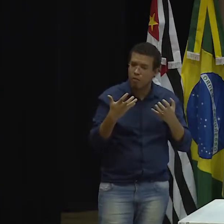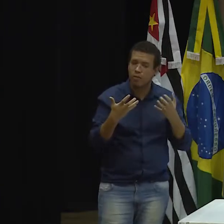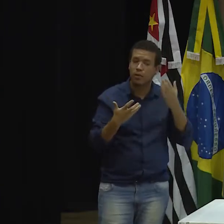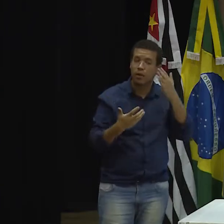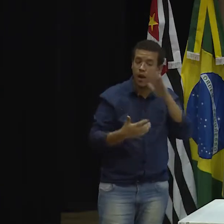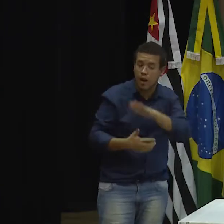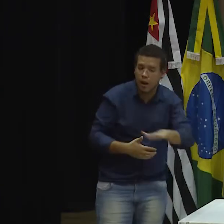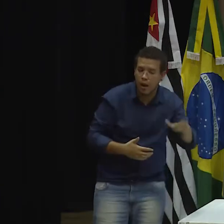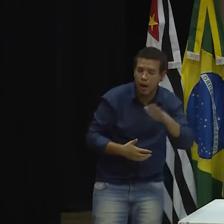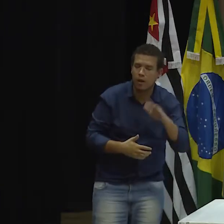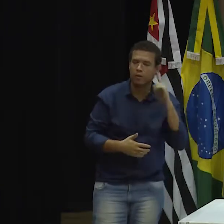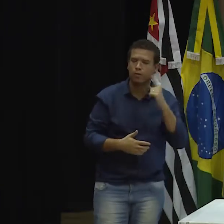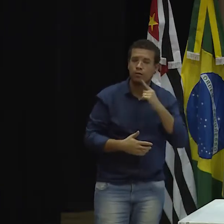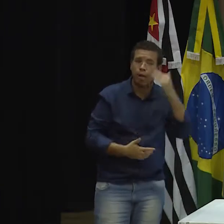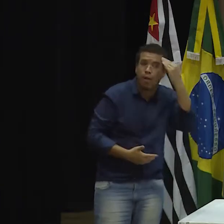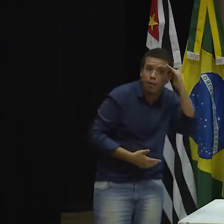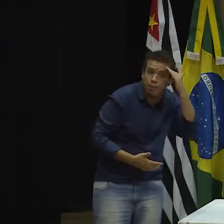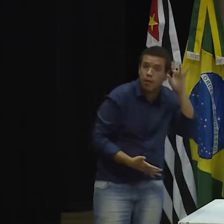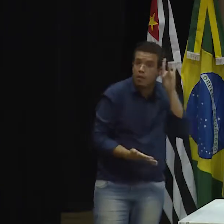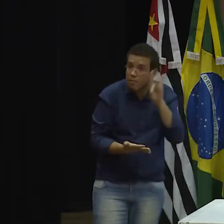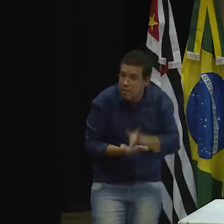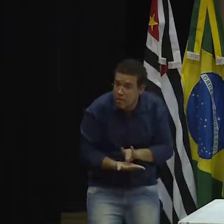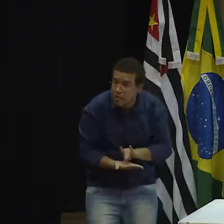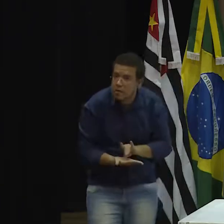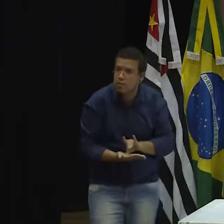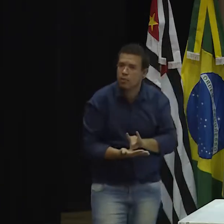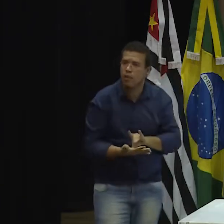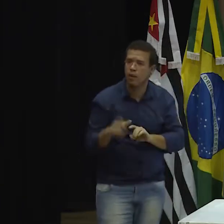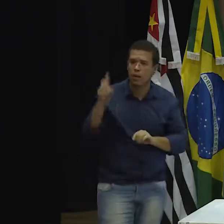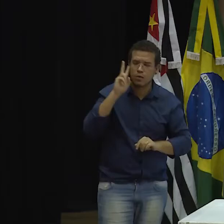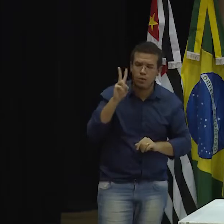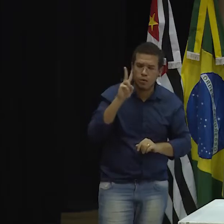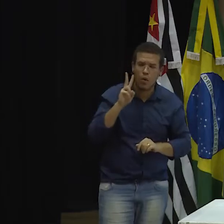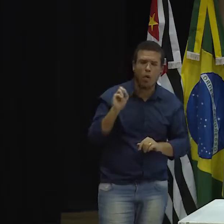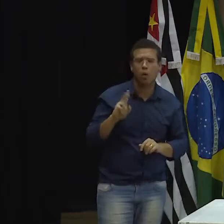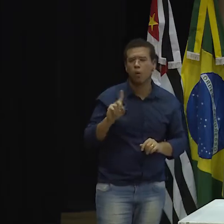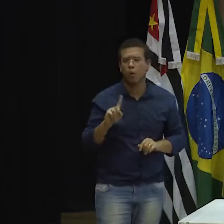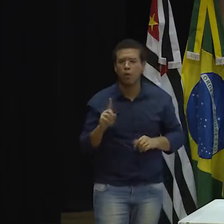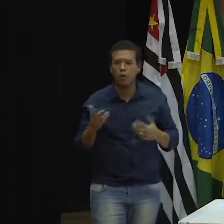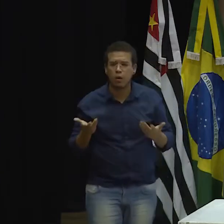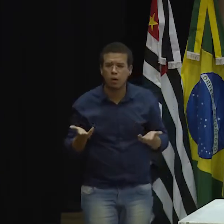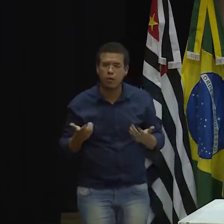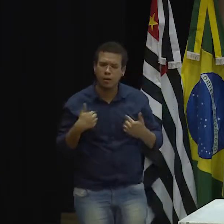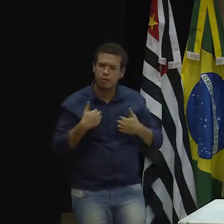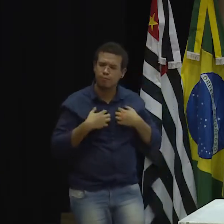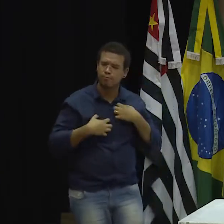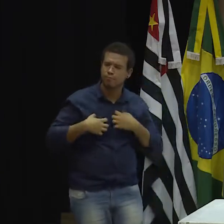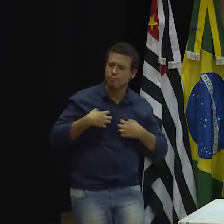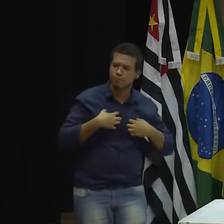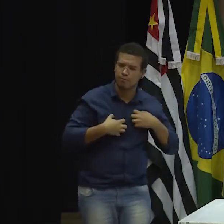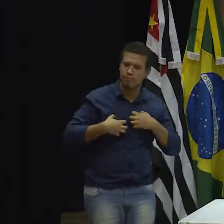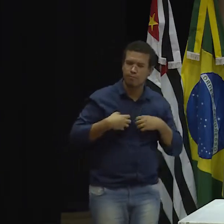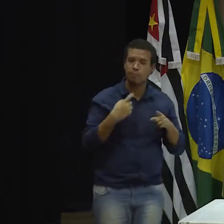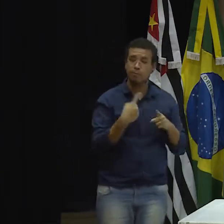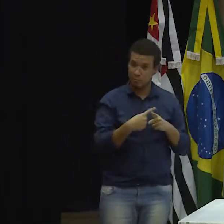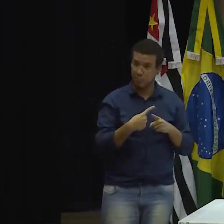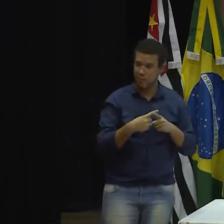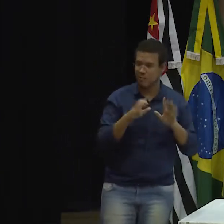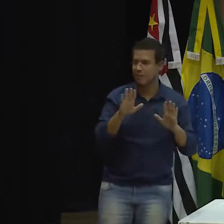analisando esses materiais, eu queria entender como as crianças surdas compreendem esses materiais, se elas compreendem ou não. Isso foi uma coisa